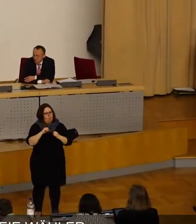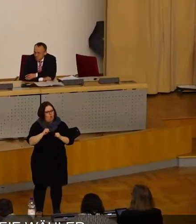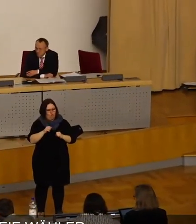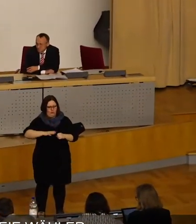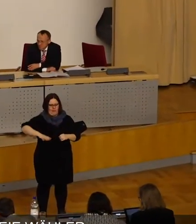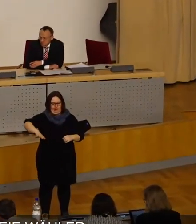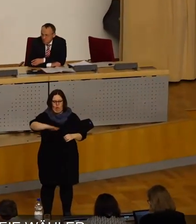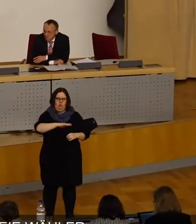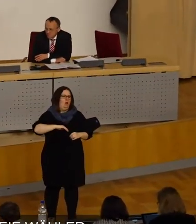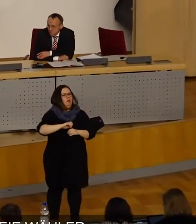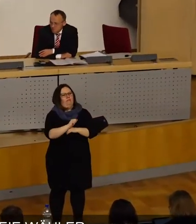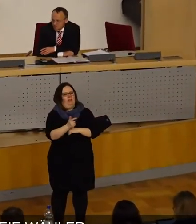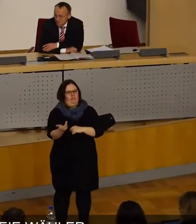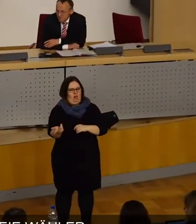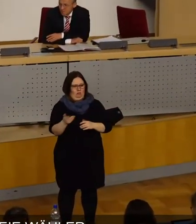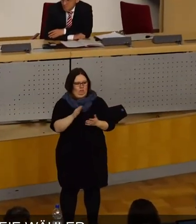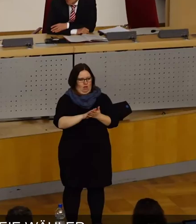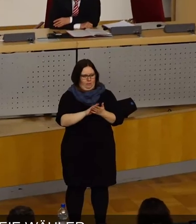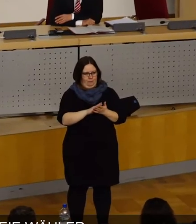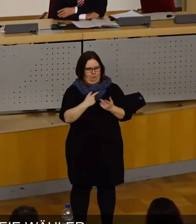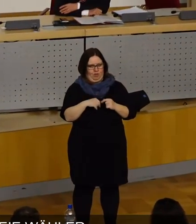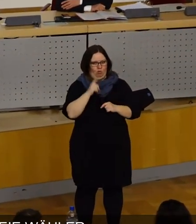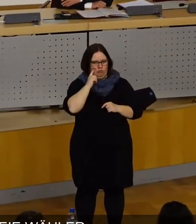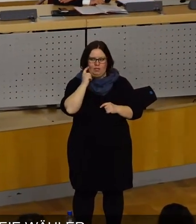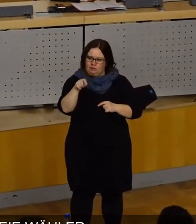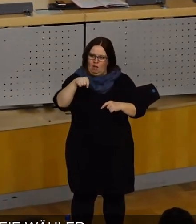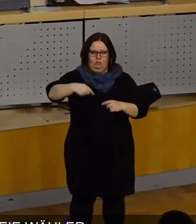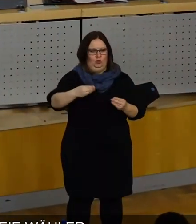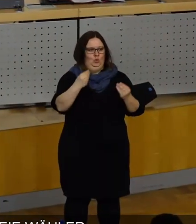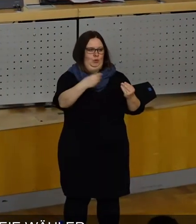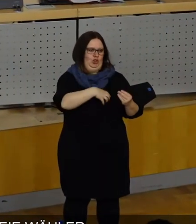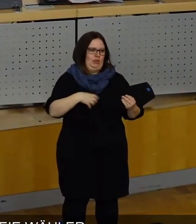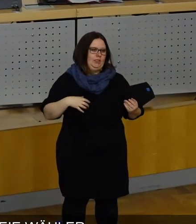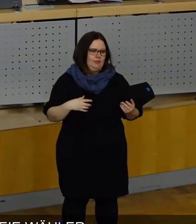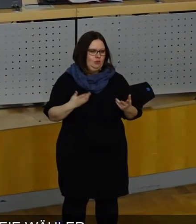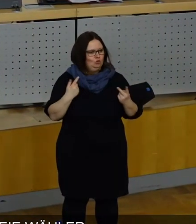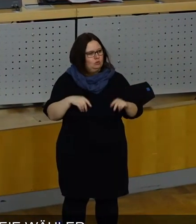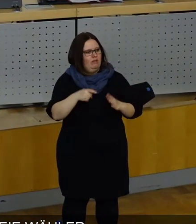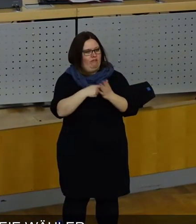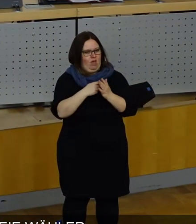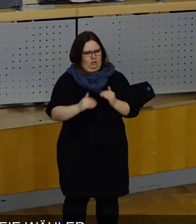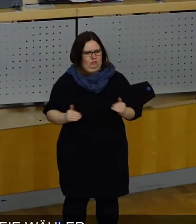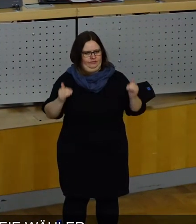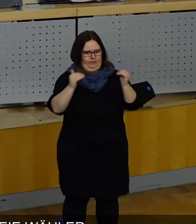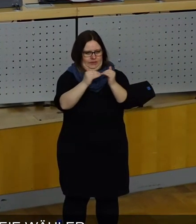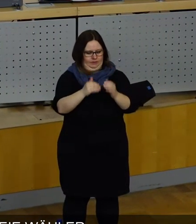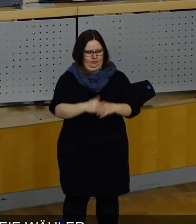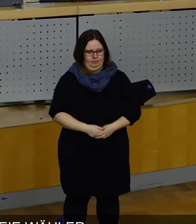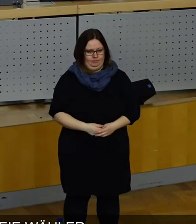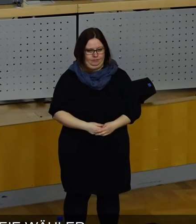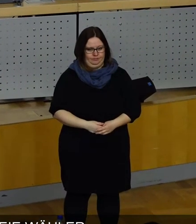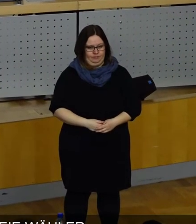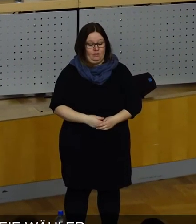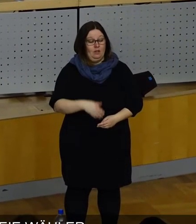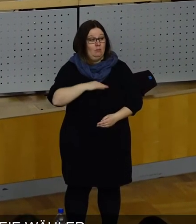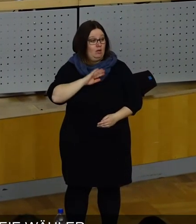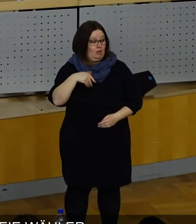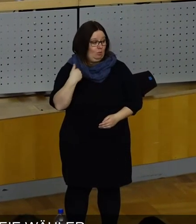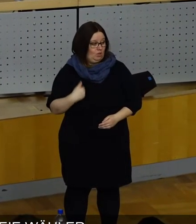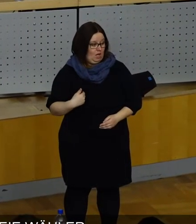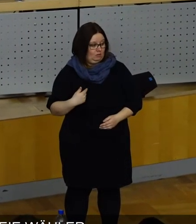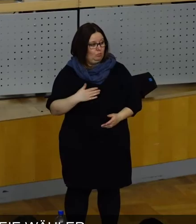regionaler Vielfalt, örtlicher Wiedererkennbarkeit und gemeinsamer Werte. Meine Damen und Herren, bei